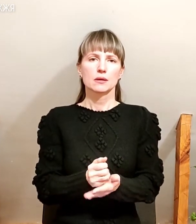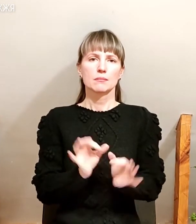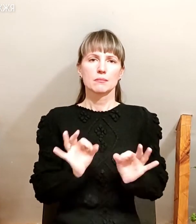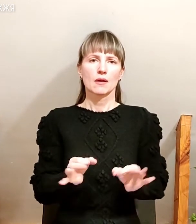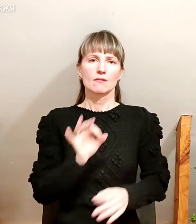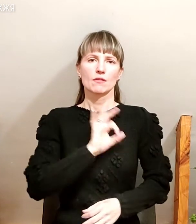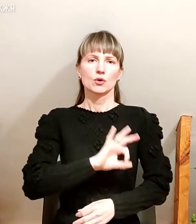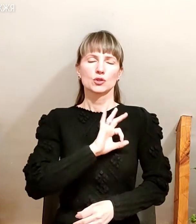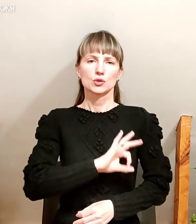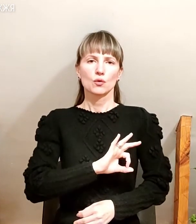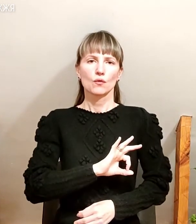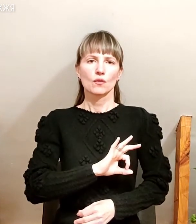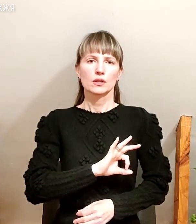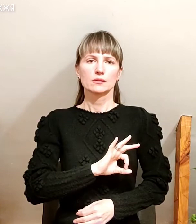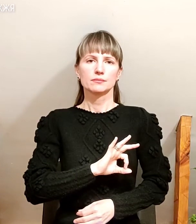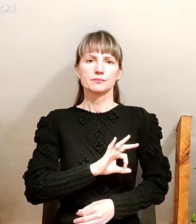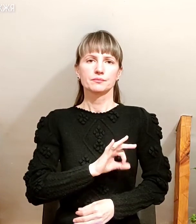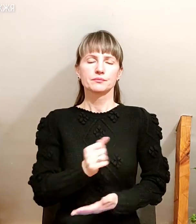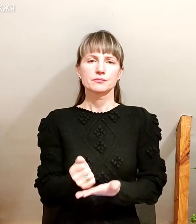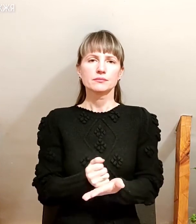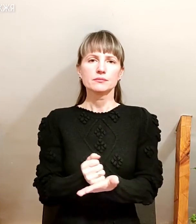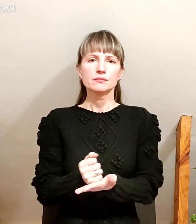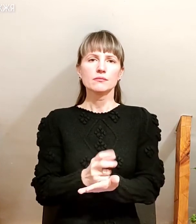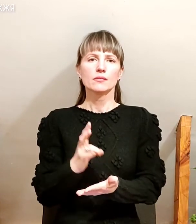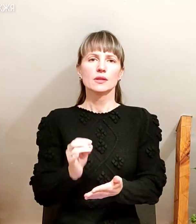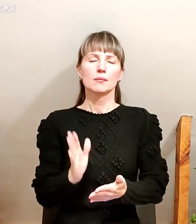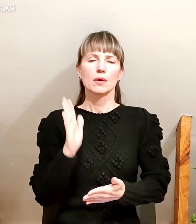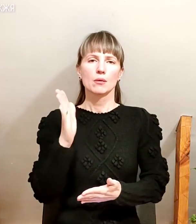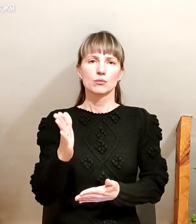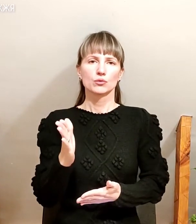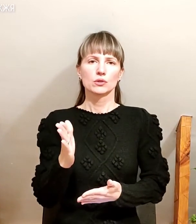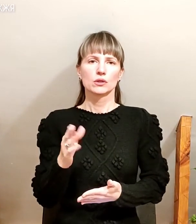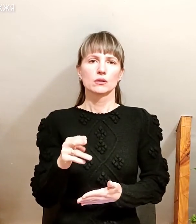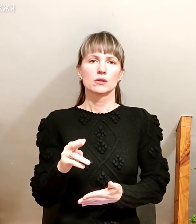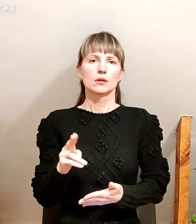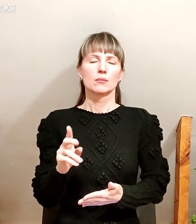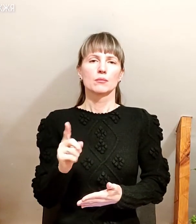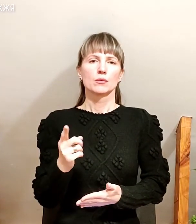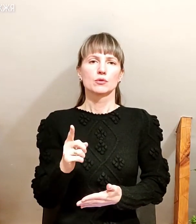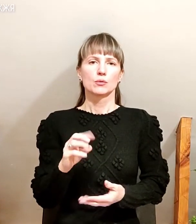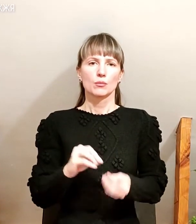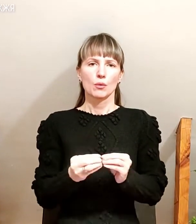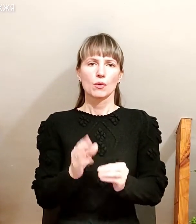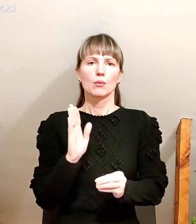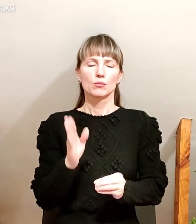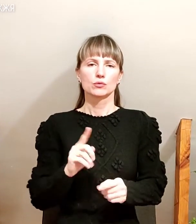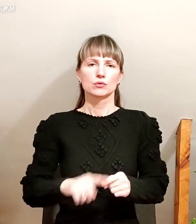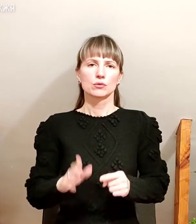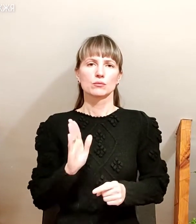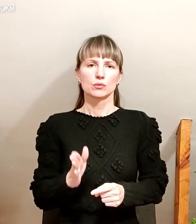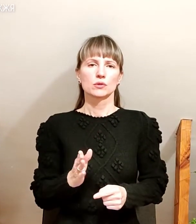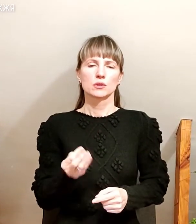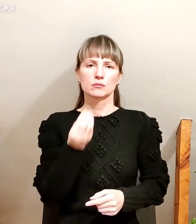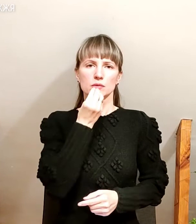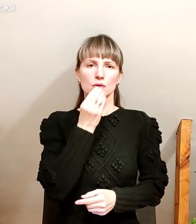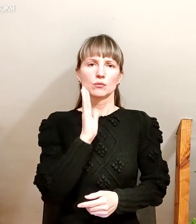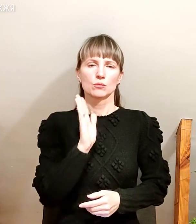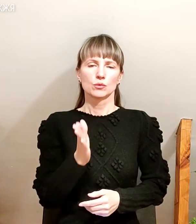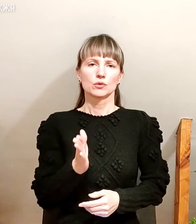так, запасалися на майбутнє, тому що, ну, проблема буде, вона вже назріває, вона буде якісь харчуванням, очевидно.